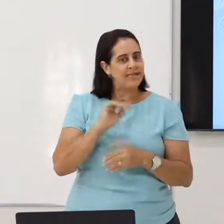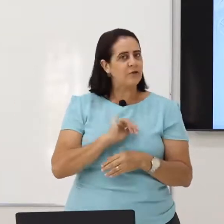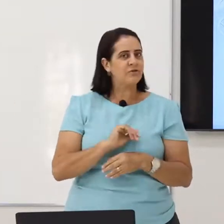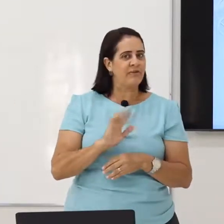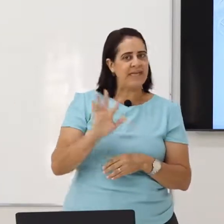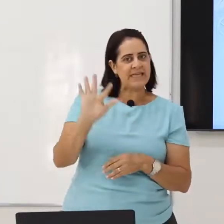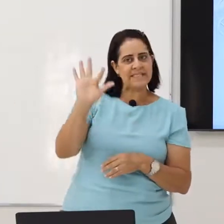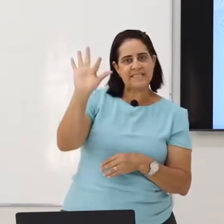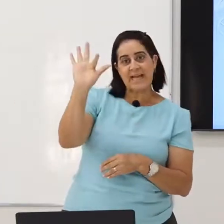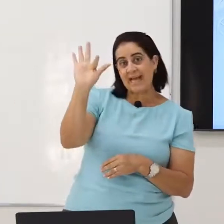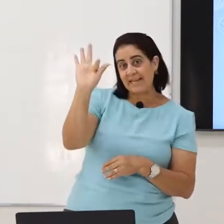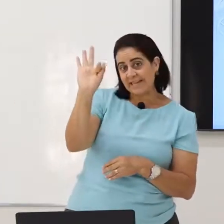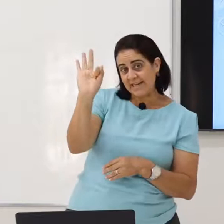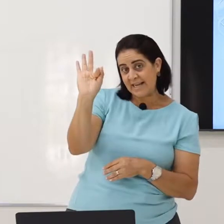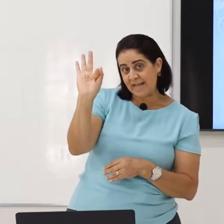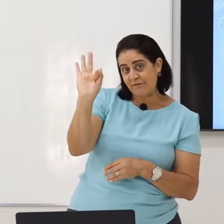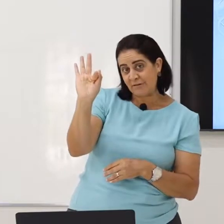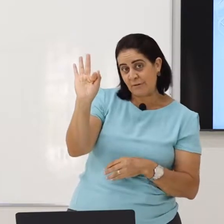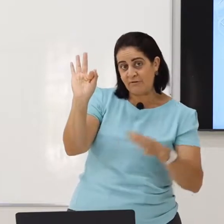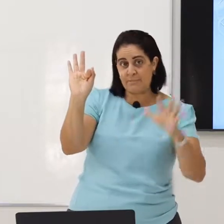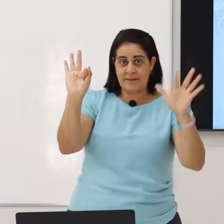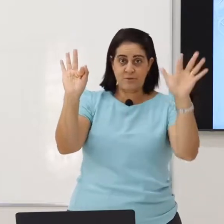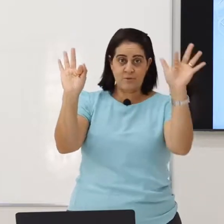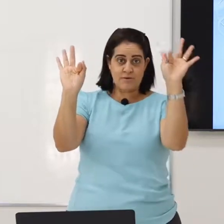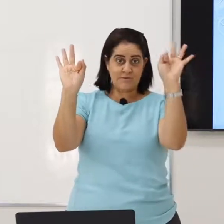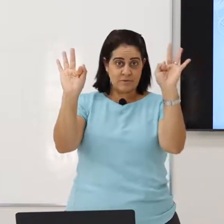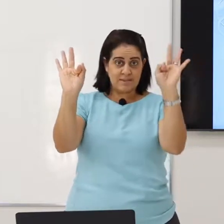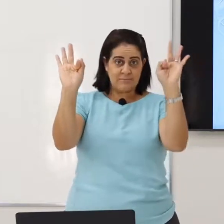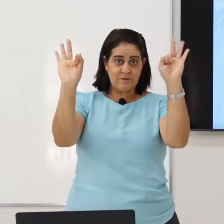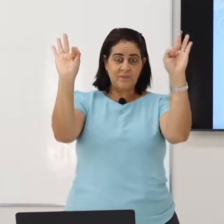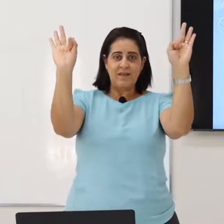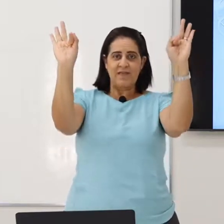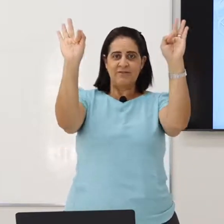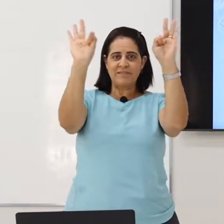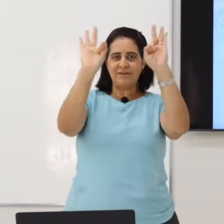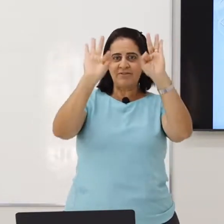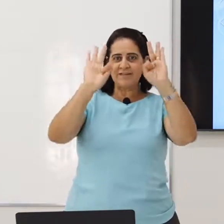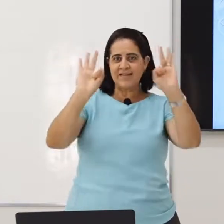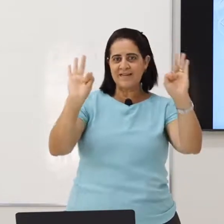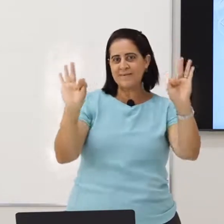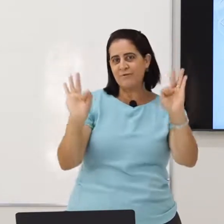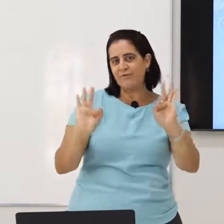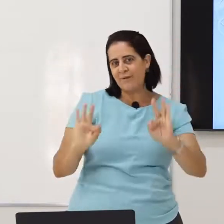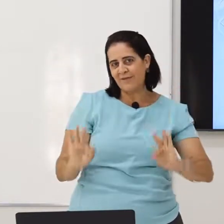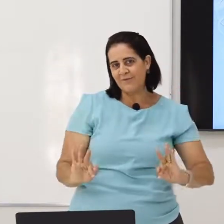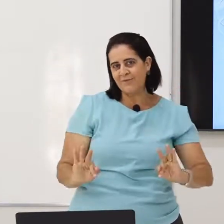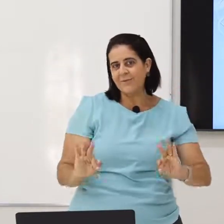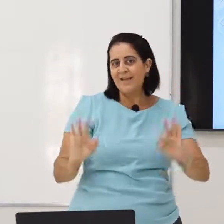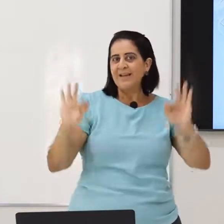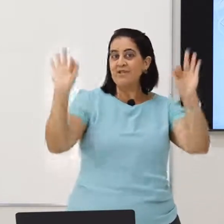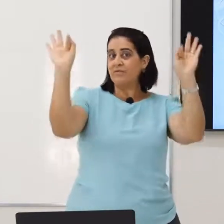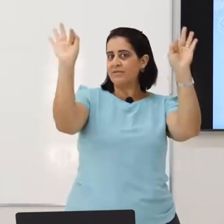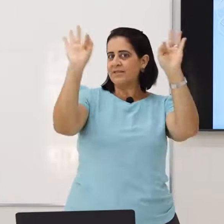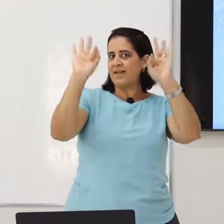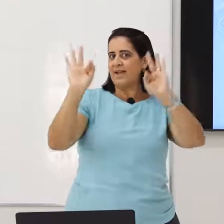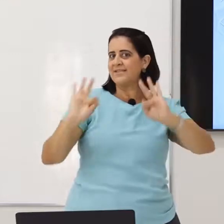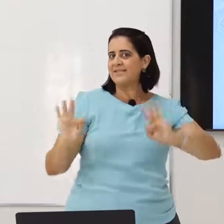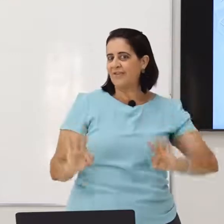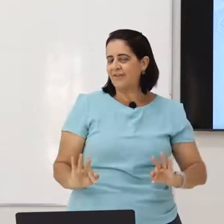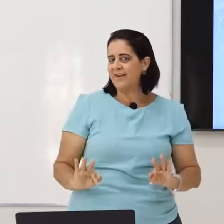de feliz é a letrinha F do alfabeto com as duas mãos e você vai fazer esse movimento de que você está feliz.